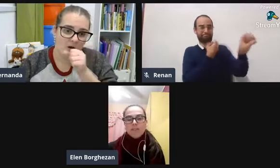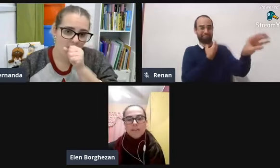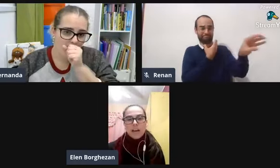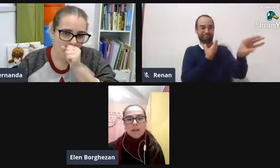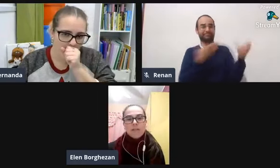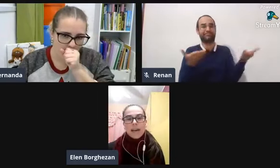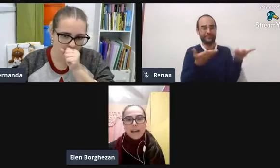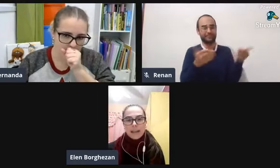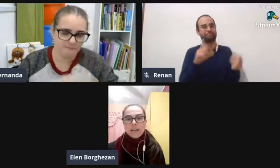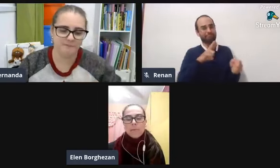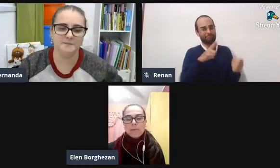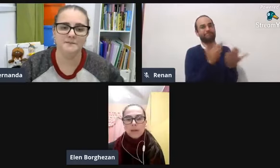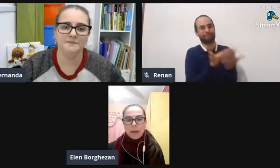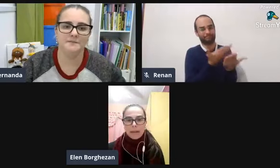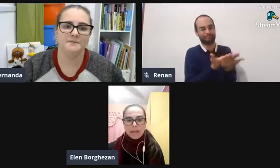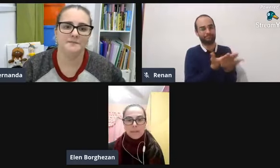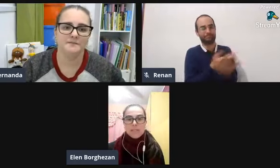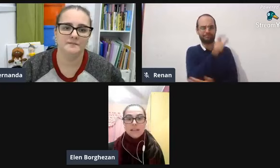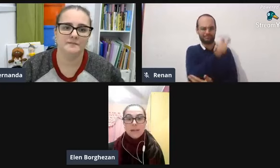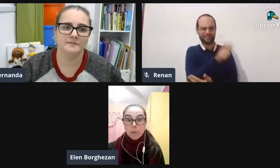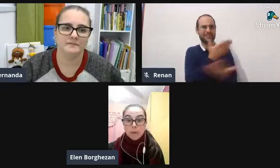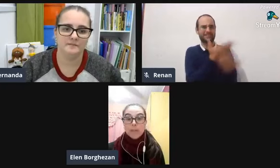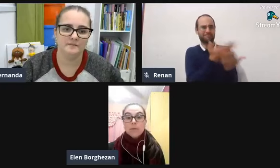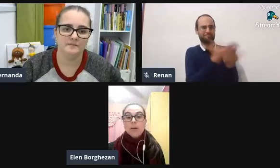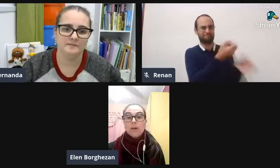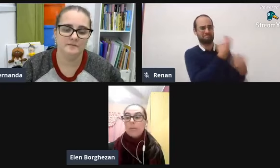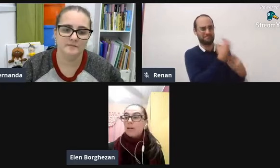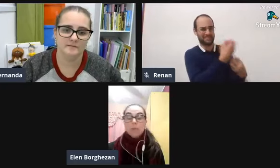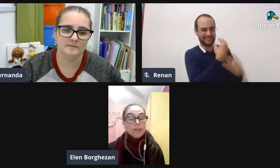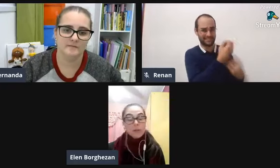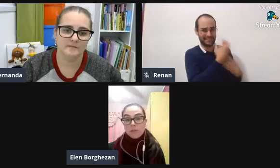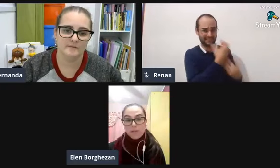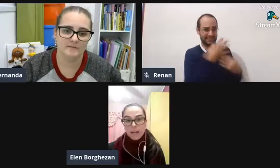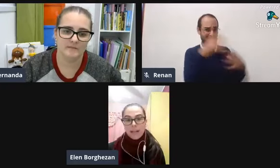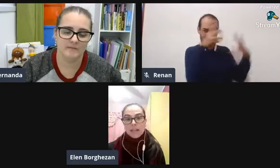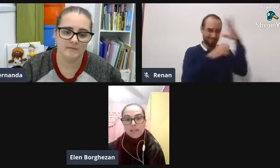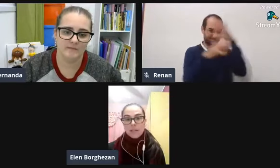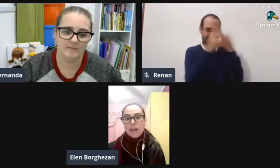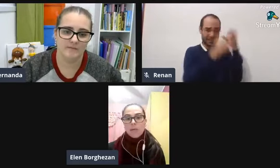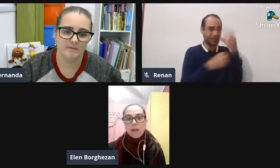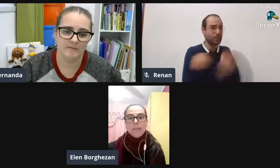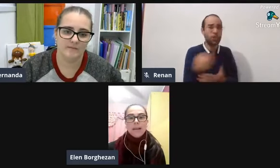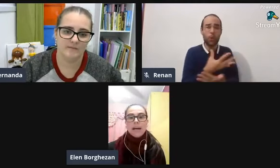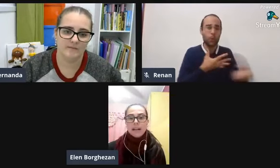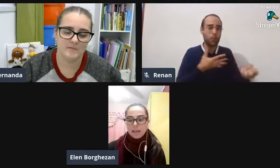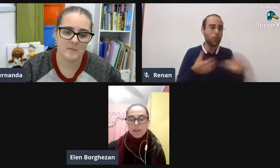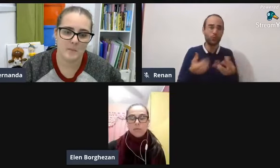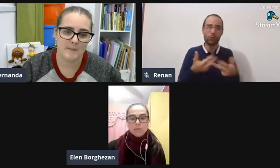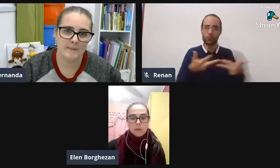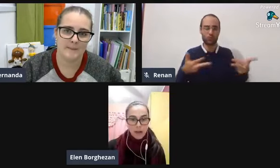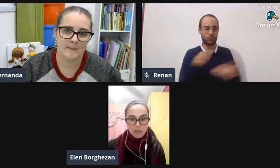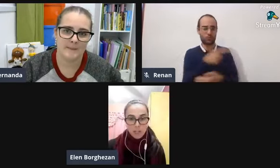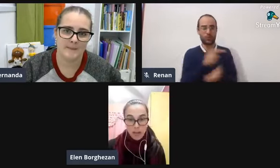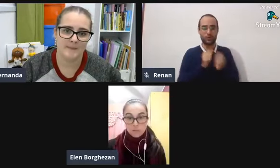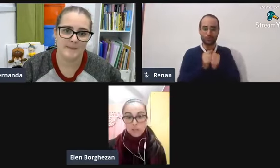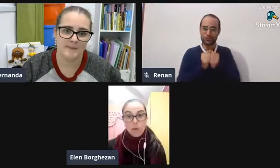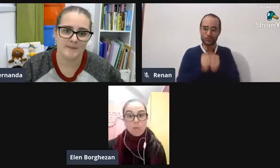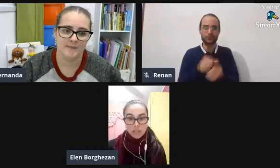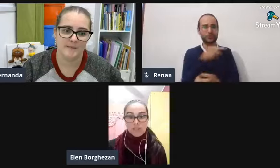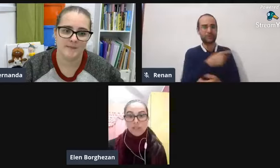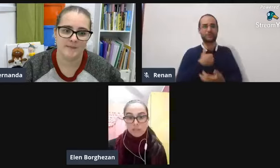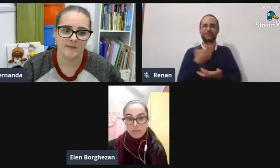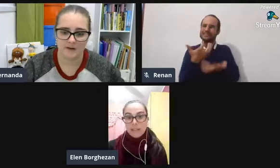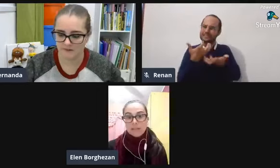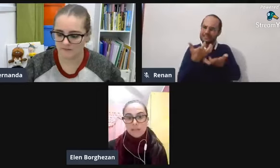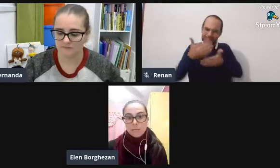a honra de ter aula com ela. É uma pessoa que me ensina muito, eu aprendo muita coisa com ela. Sei que é um caminhar que eu quero chegar, como